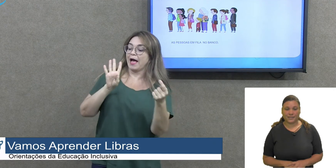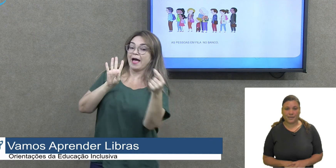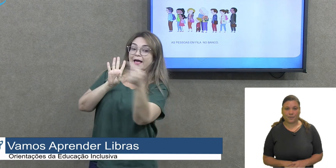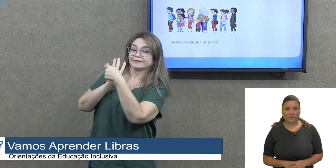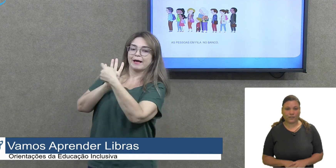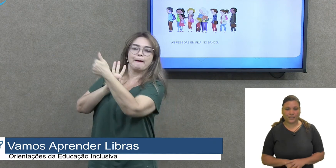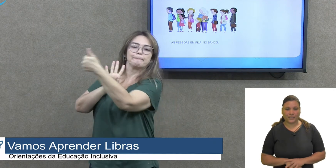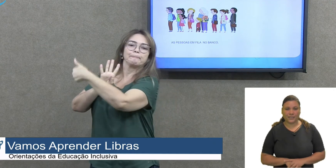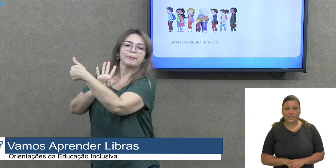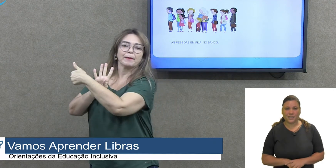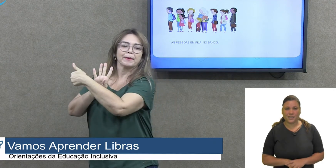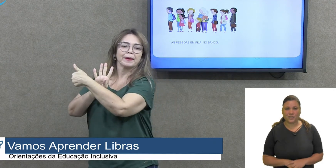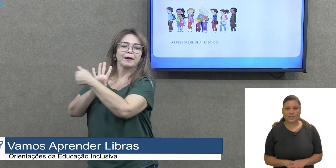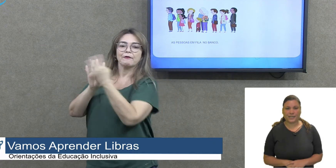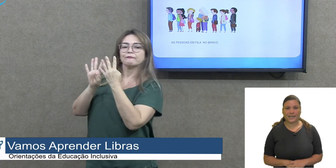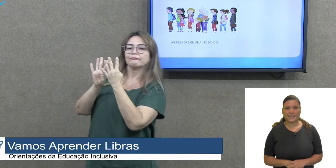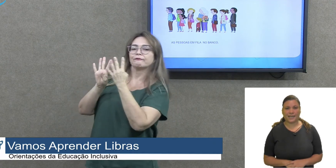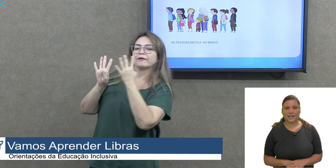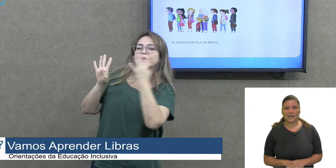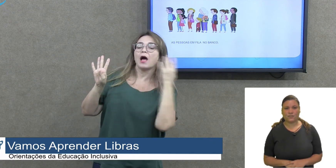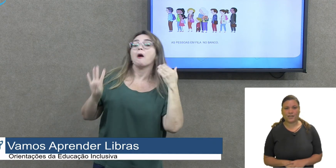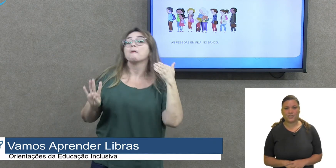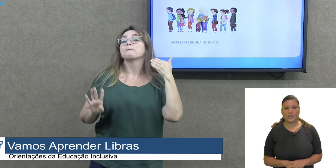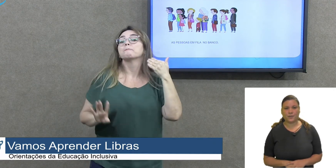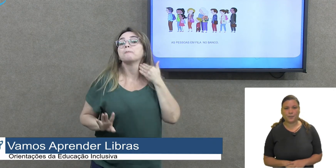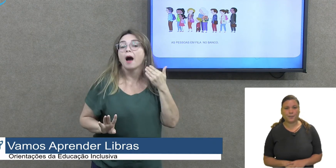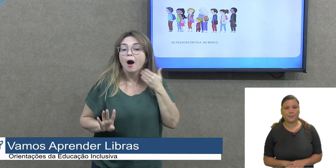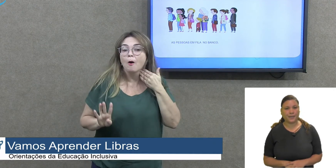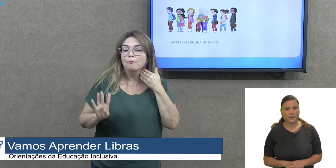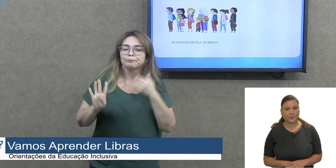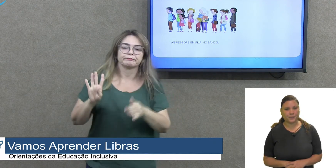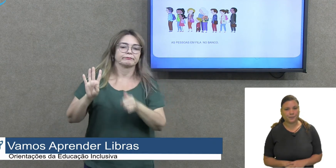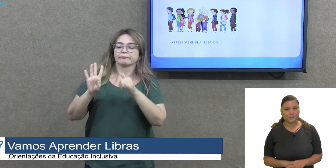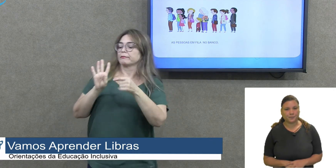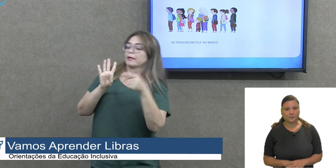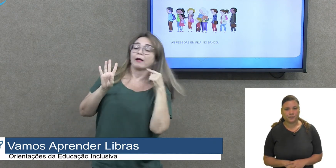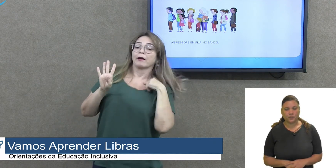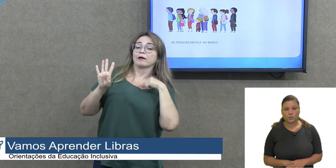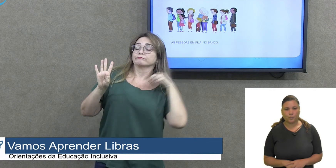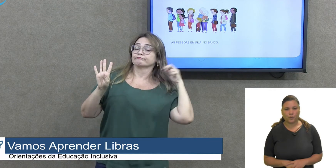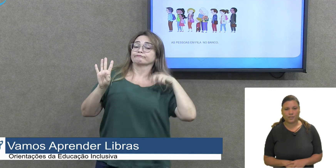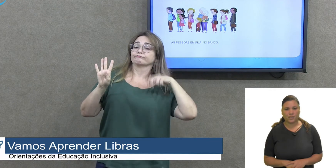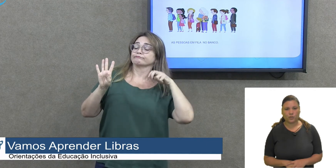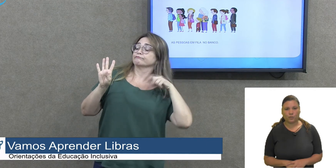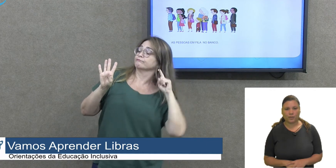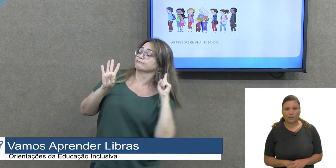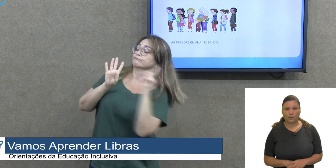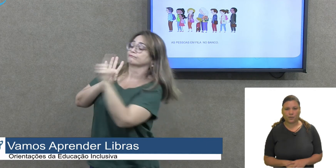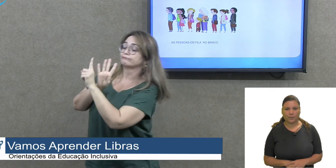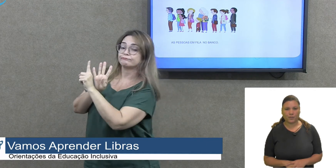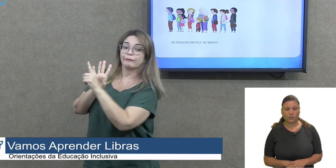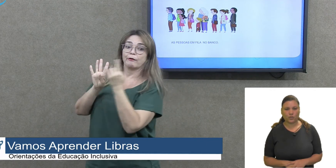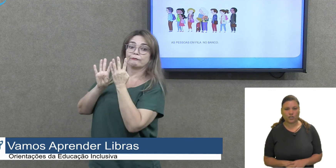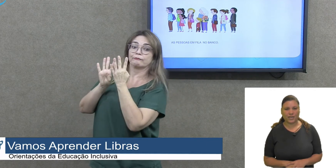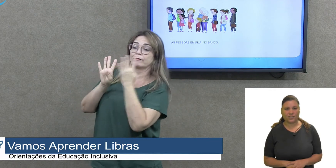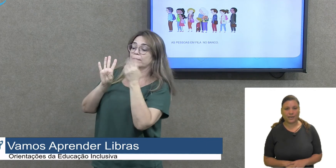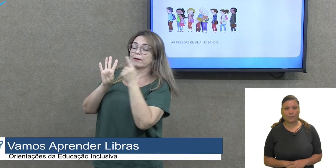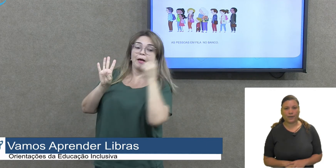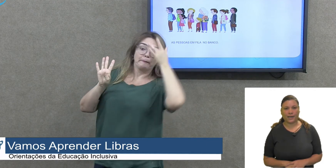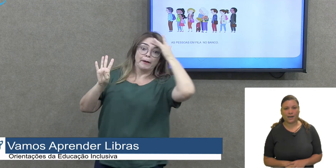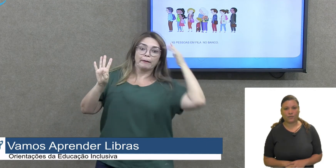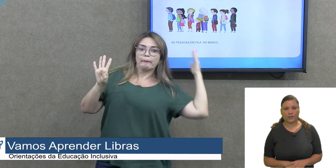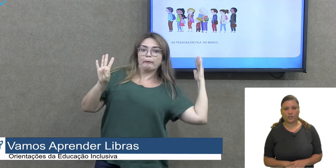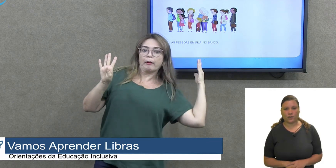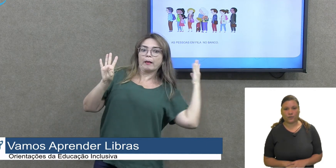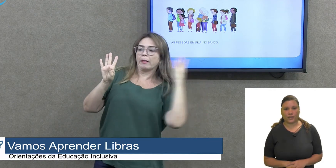Um exemplo, uma fila grande. Quem está lá na frente é o primeiro. Vamos supor que seja no banco. A pessoa chega e já quer